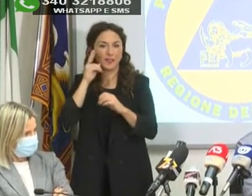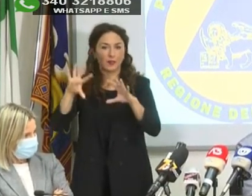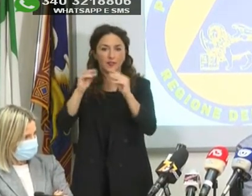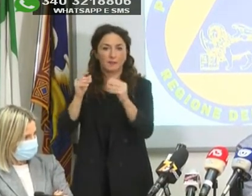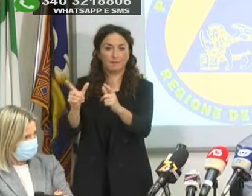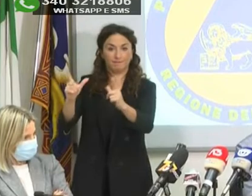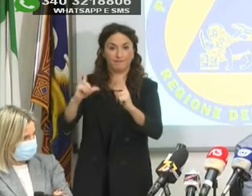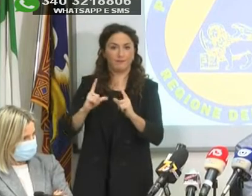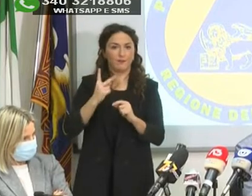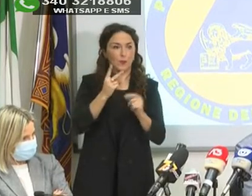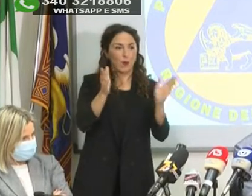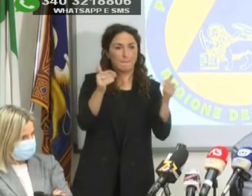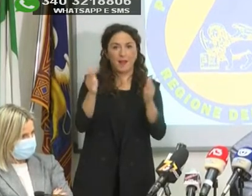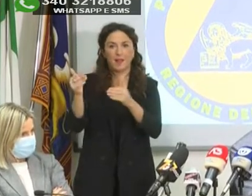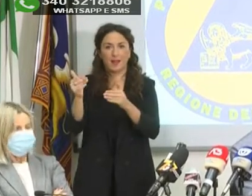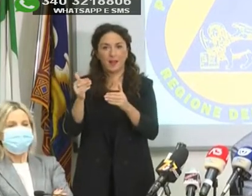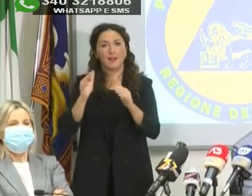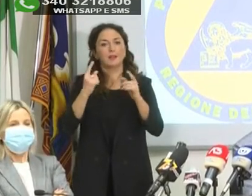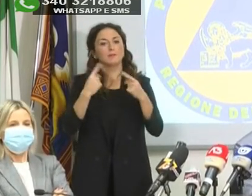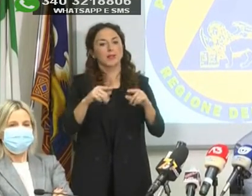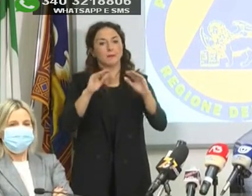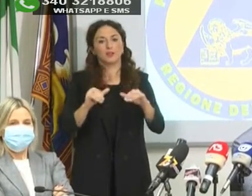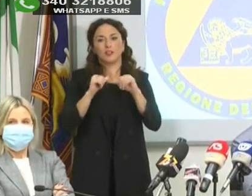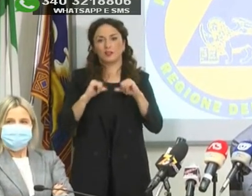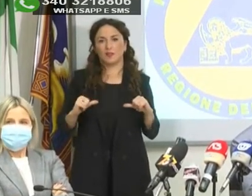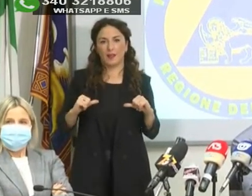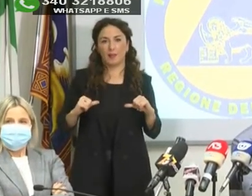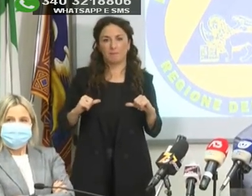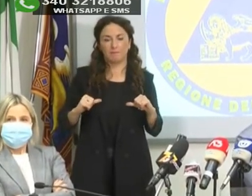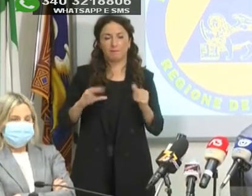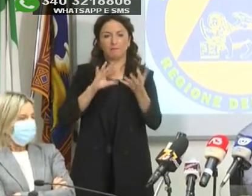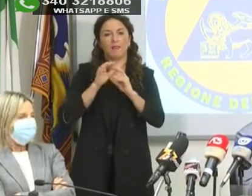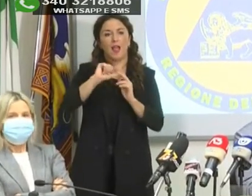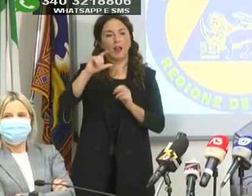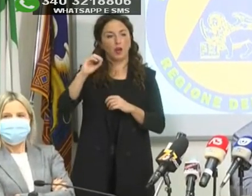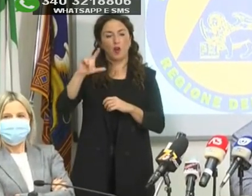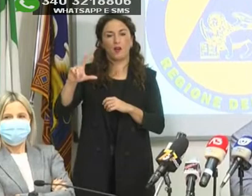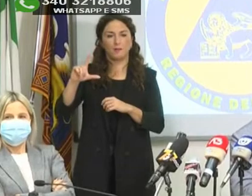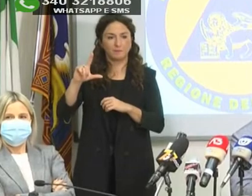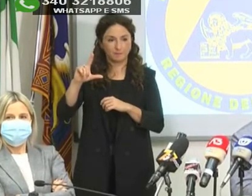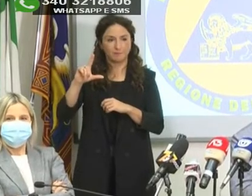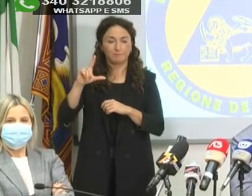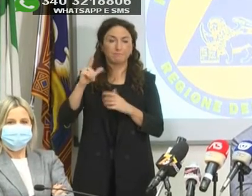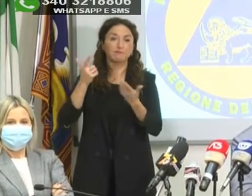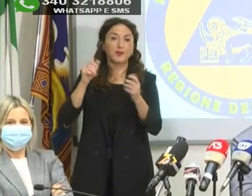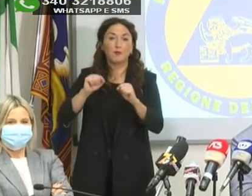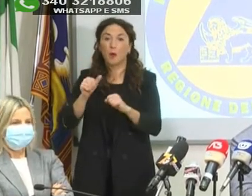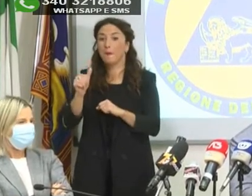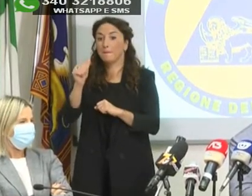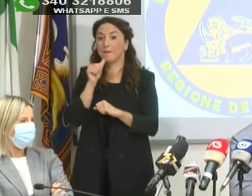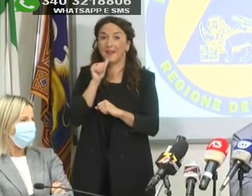sono arrivati 2 bancali utilissimi alla protezione civile, quello di alcol uno potrebbe anche bere ma però è